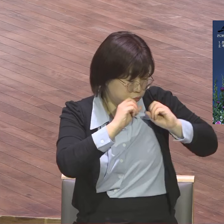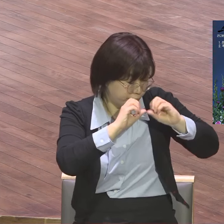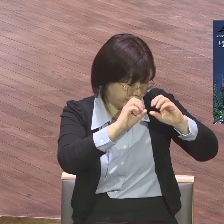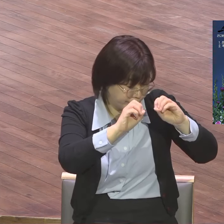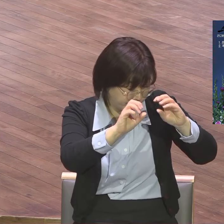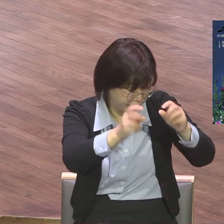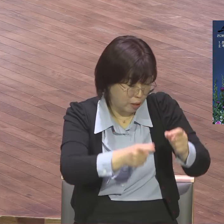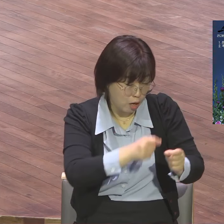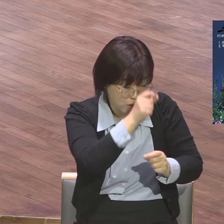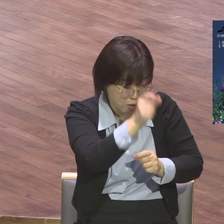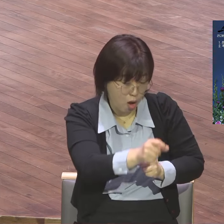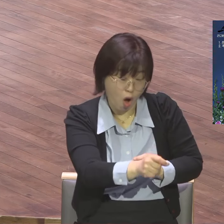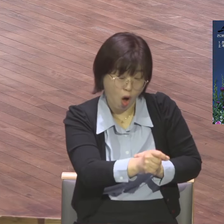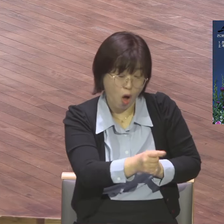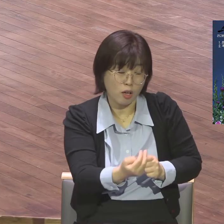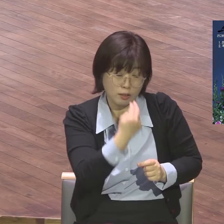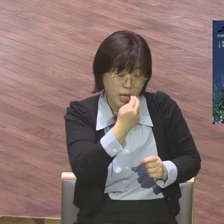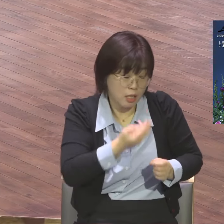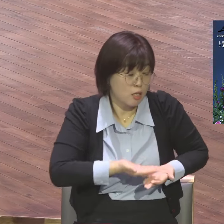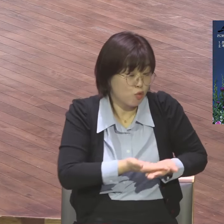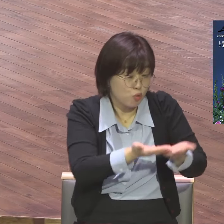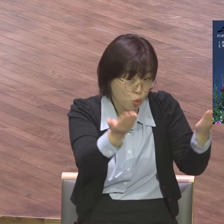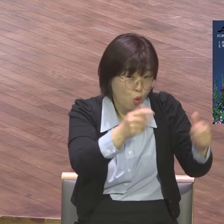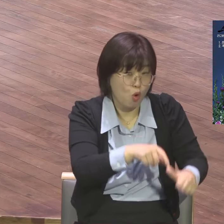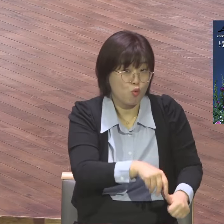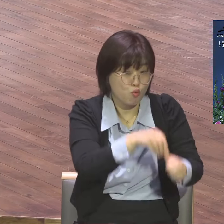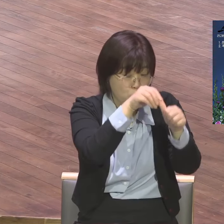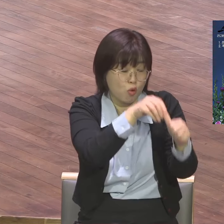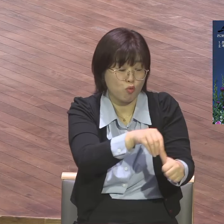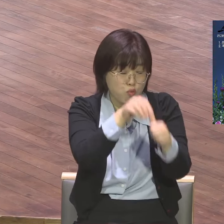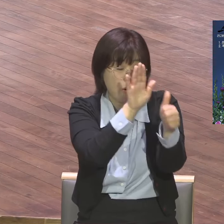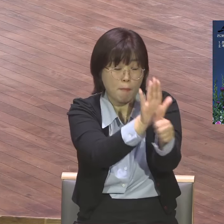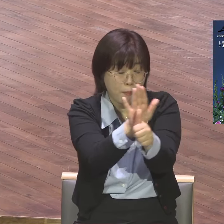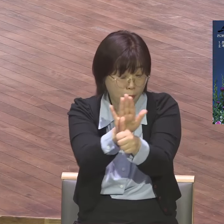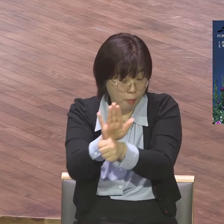하는 게 뭐요? 스타트만 2025